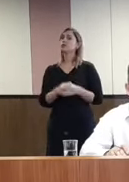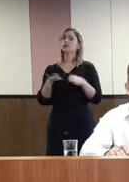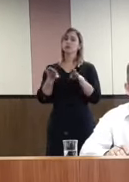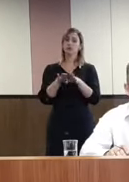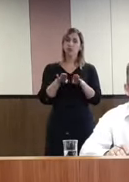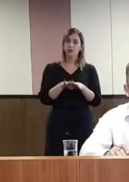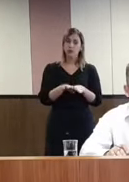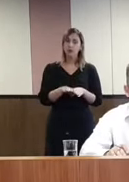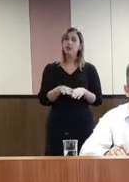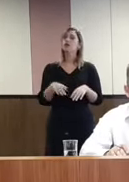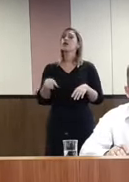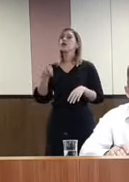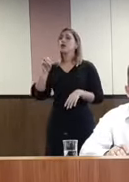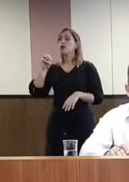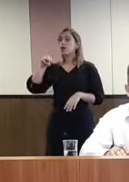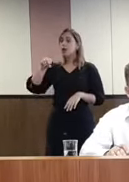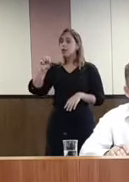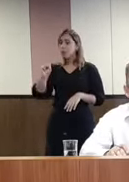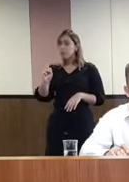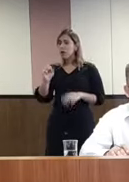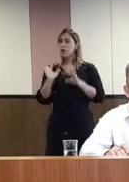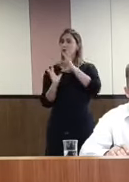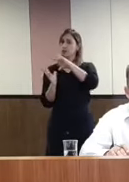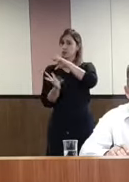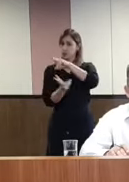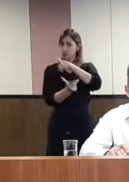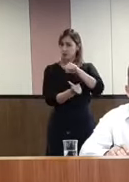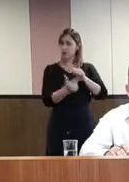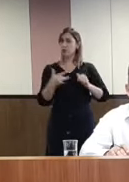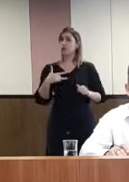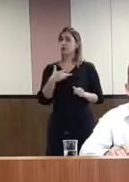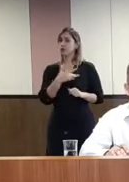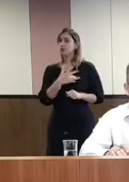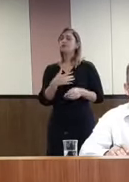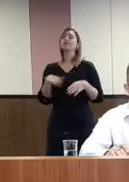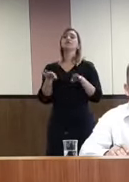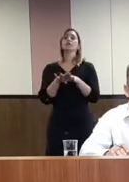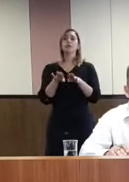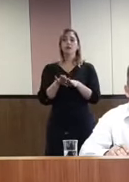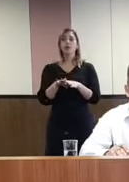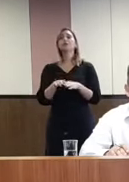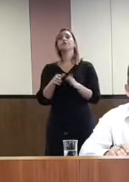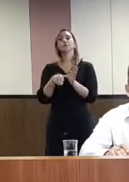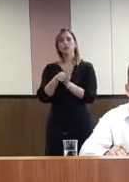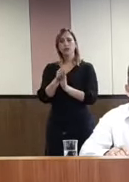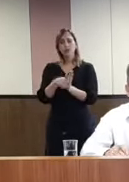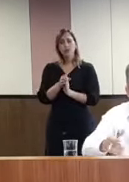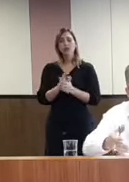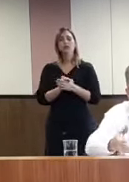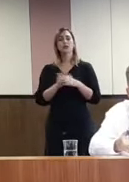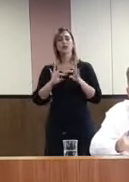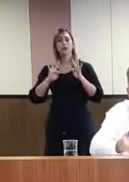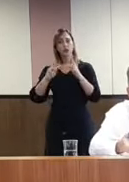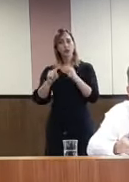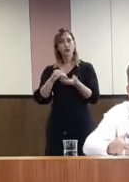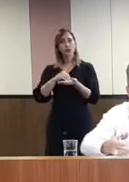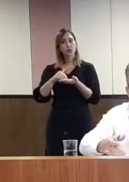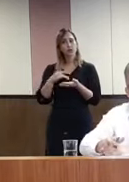Sanitária, recomendadas pela ONU, pela Organização Mundial de Saúde, recomendada pelo Ministério da Saúde e que está